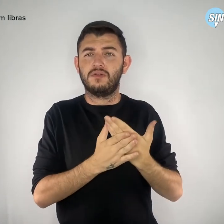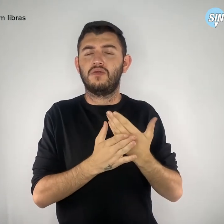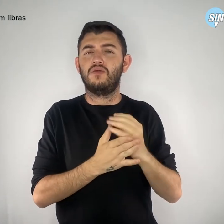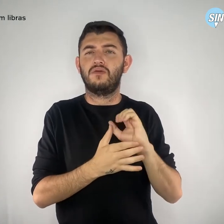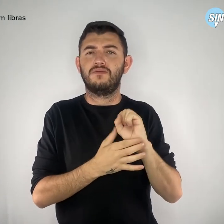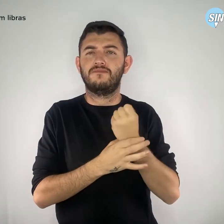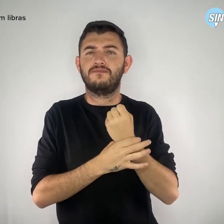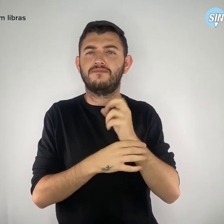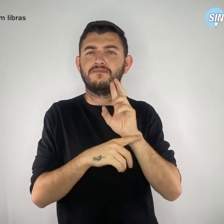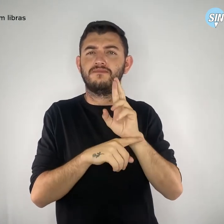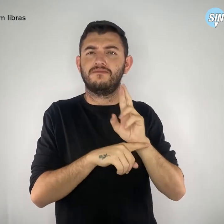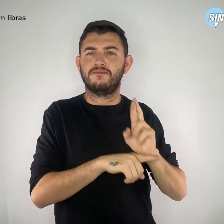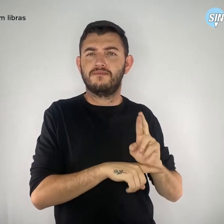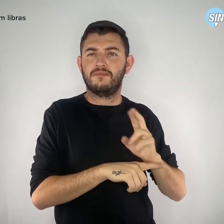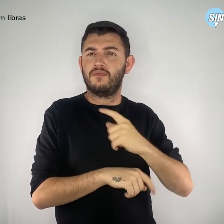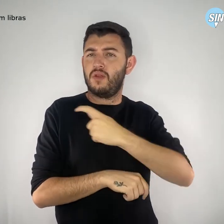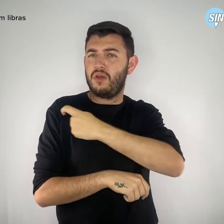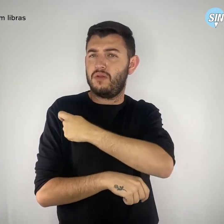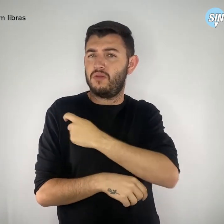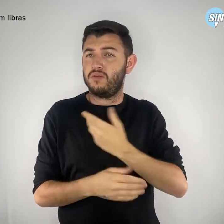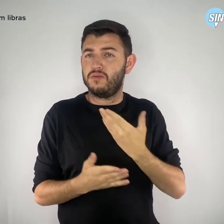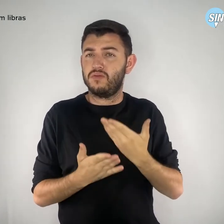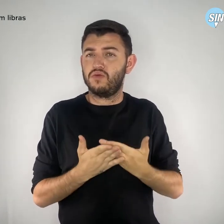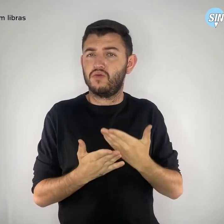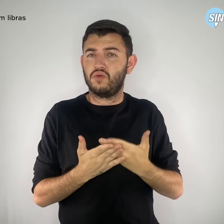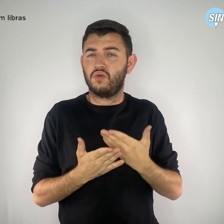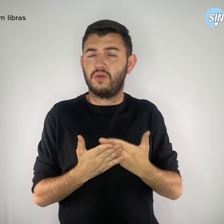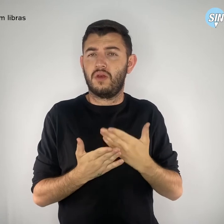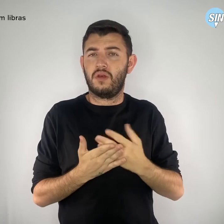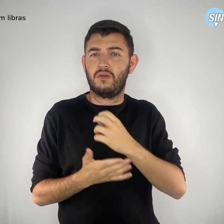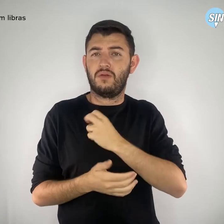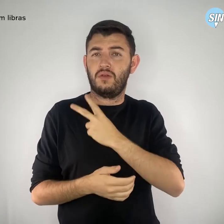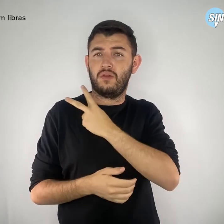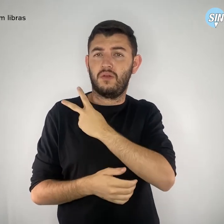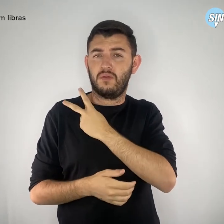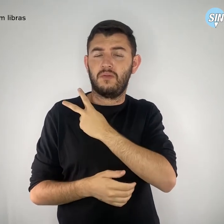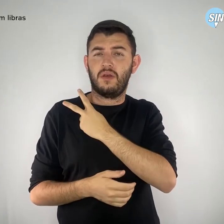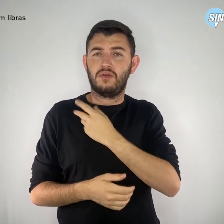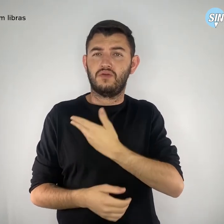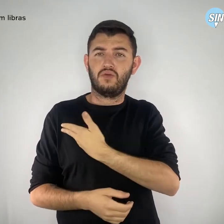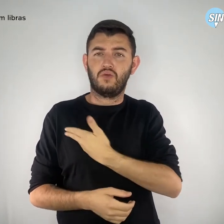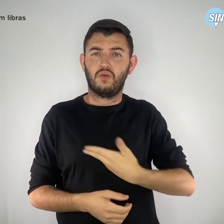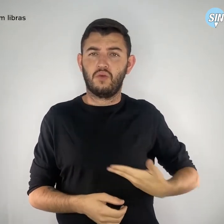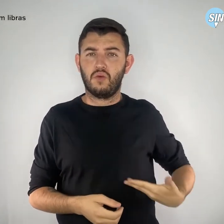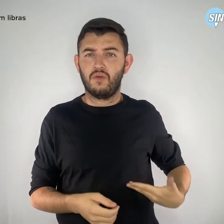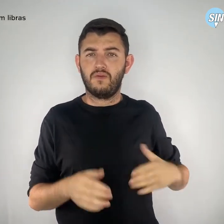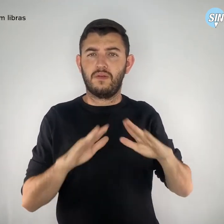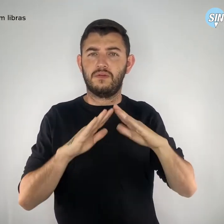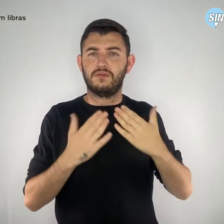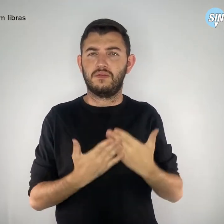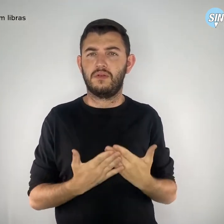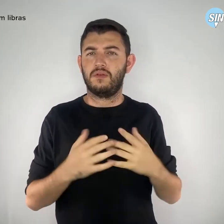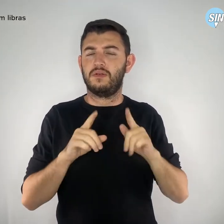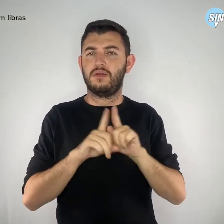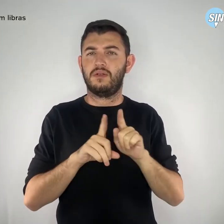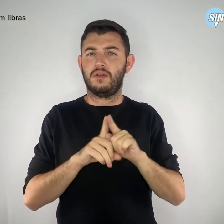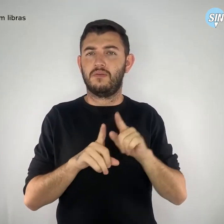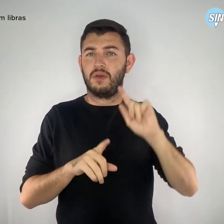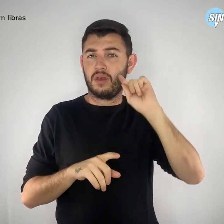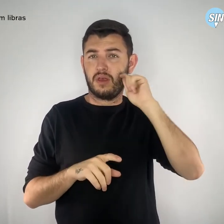estudantes que cursaram ensino médio em escolas públicas, para afrodescendentes, além da garantia